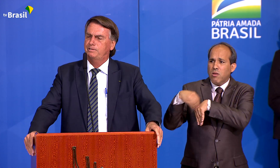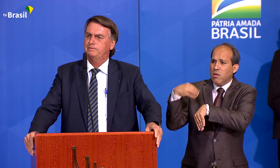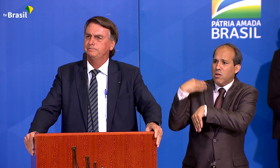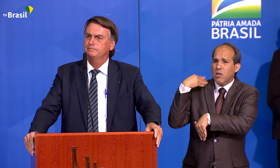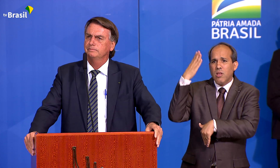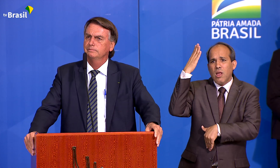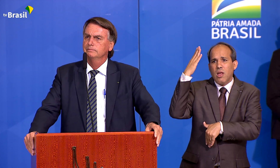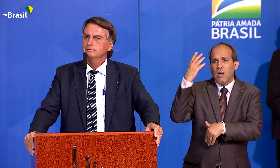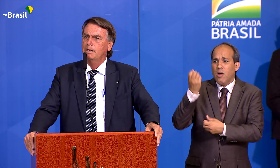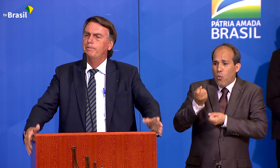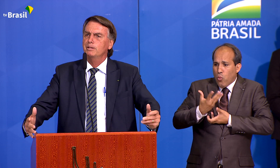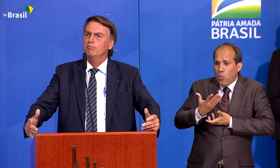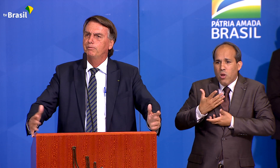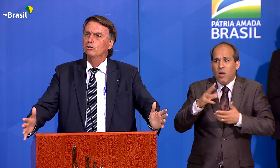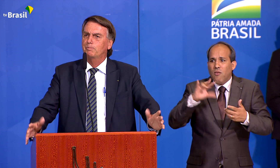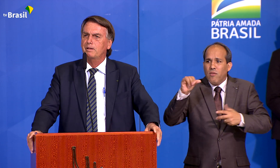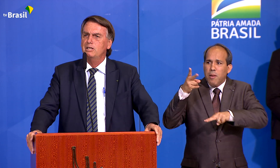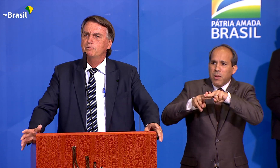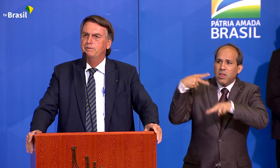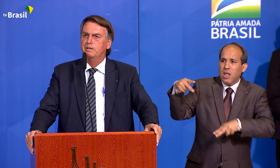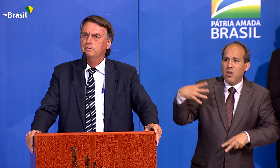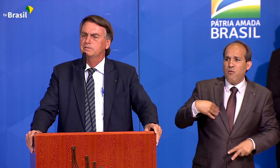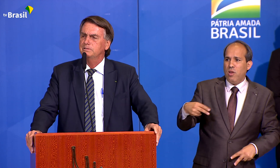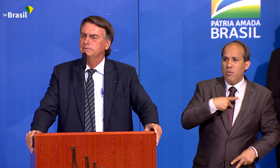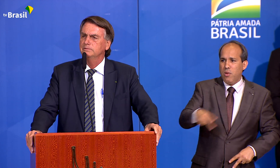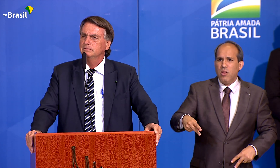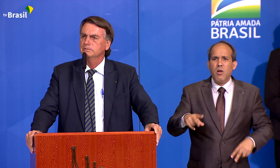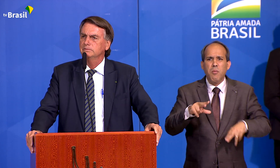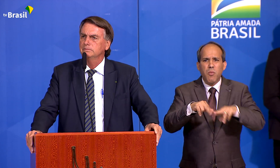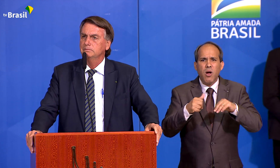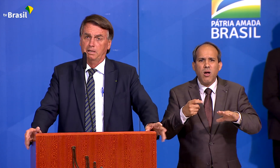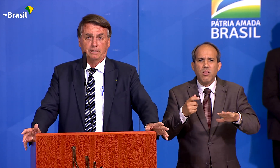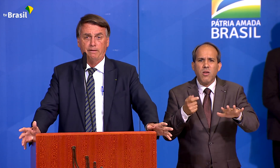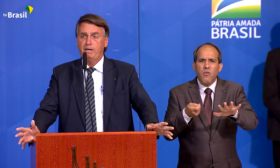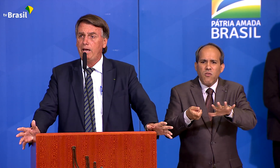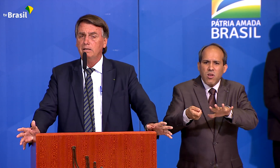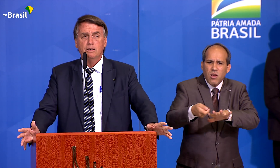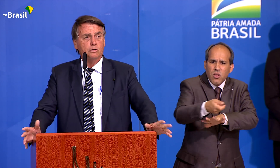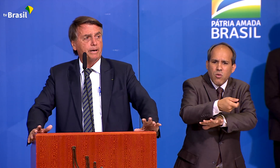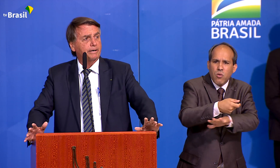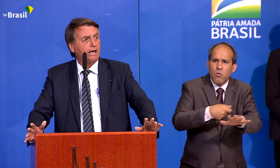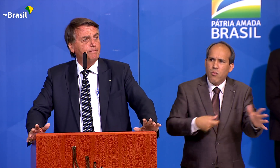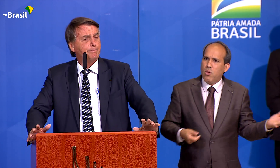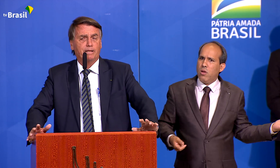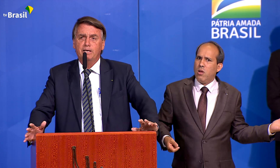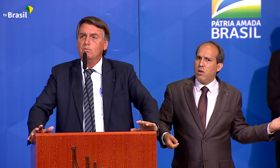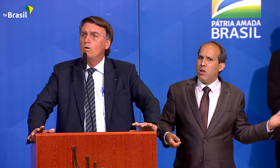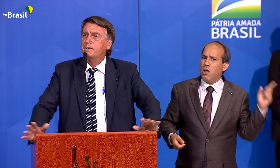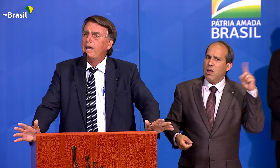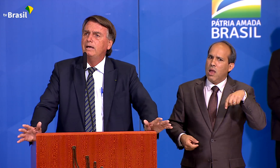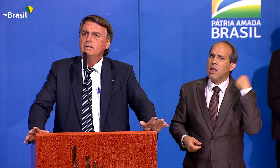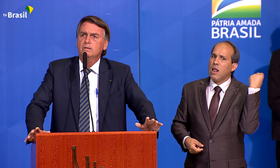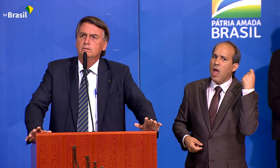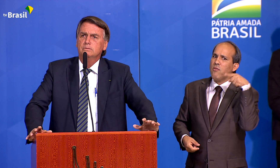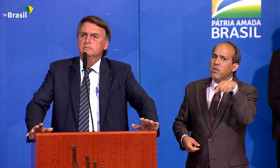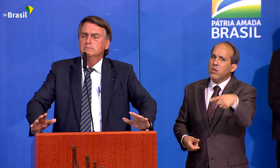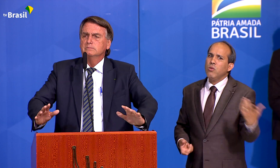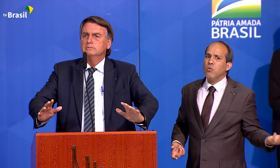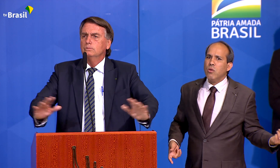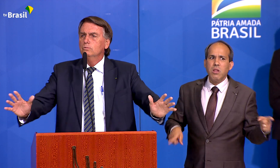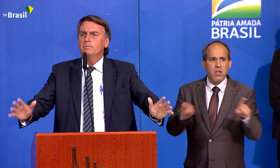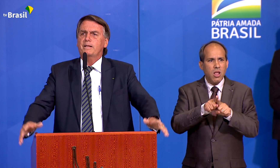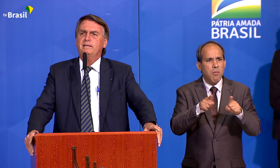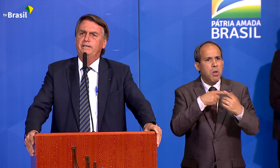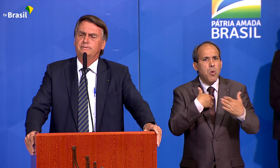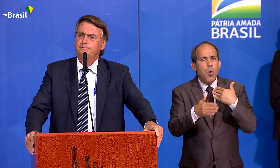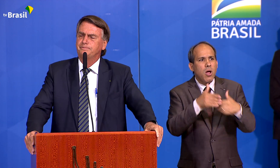prisão por fake News vai prender um filho do presente para o Fake News é grave é como é grave prender qualquer